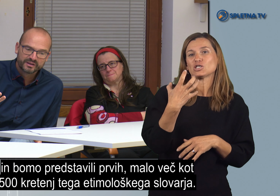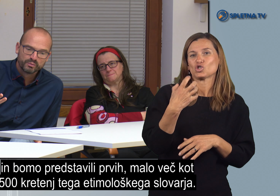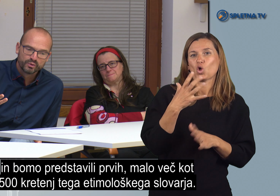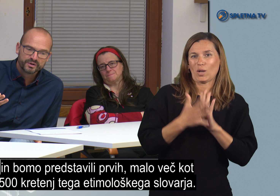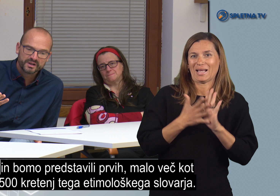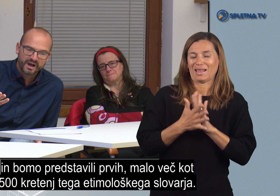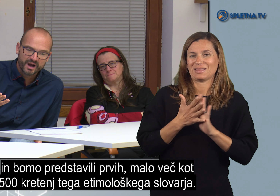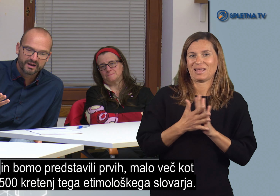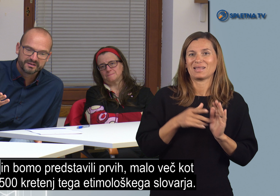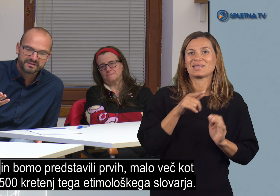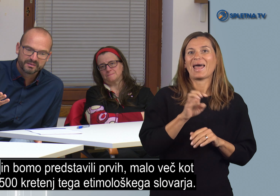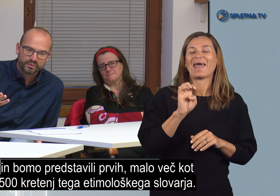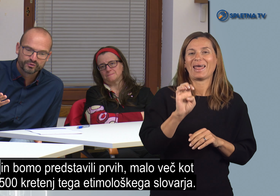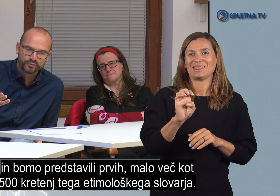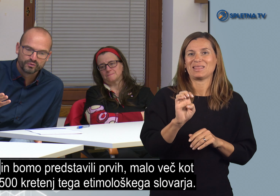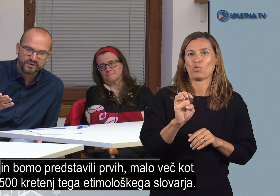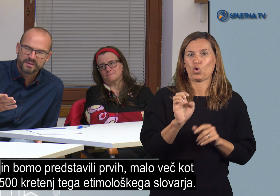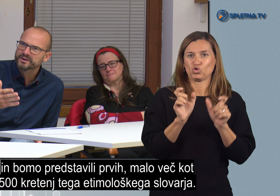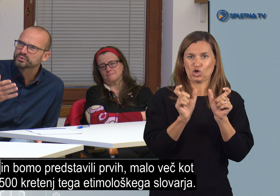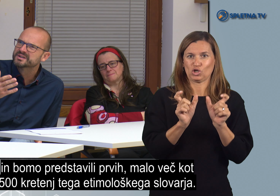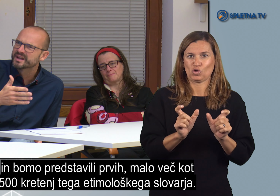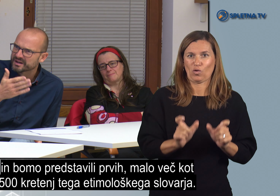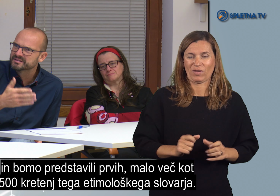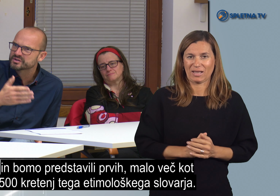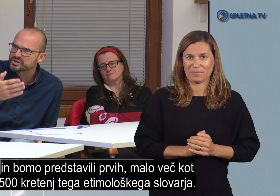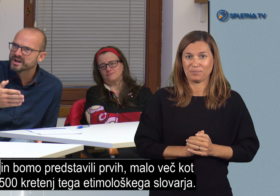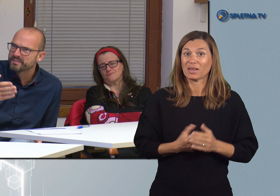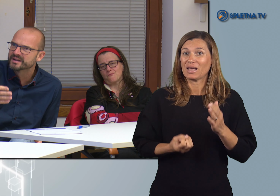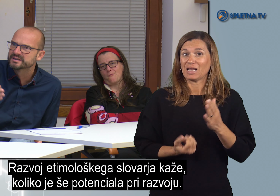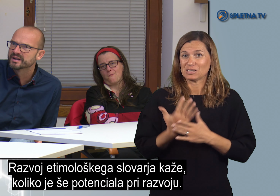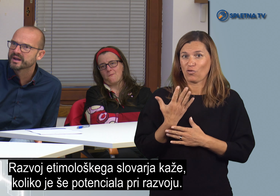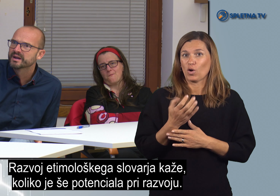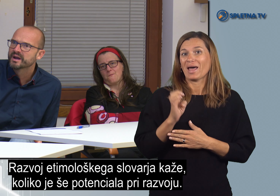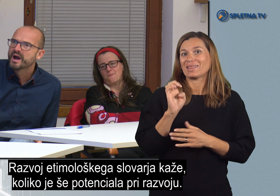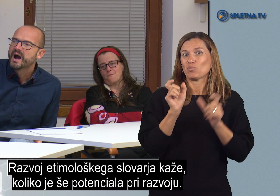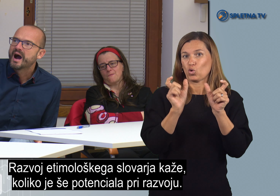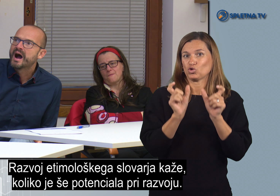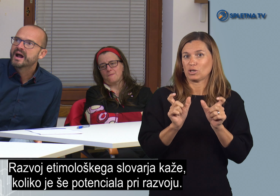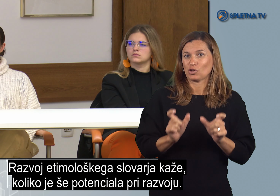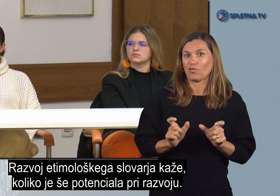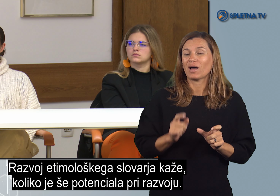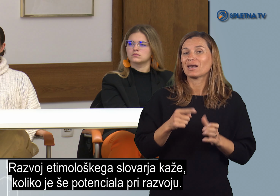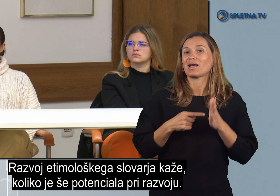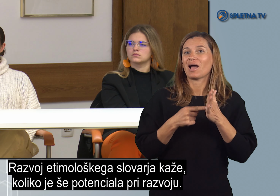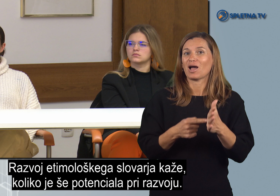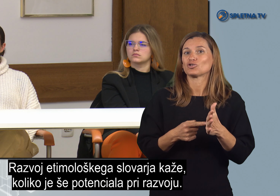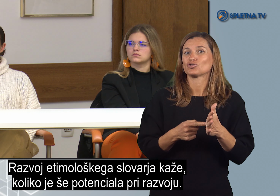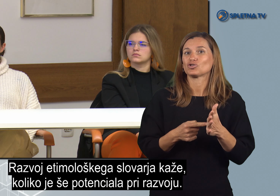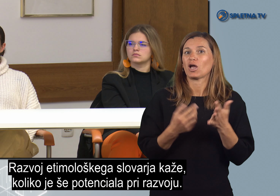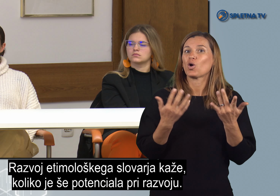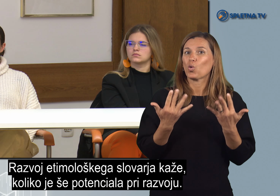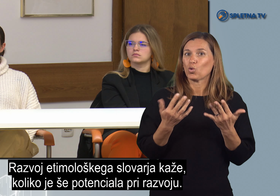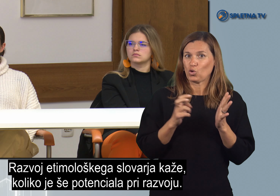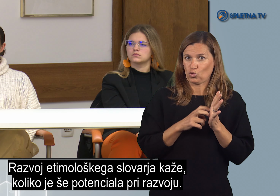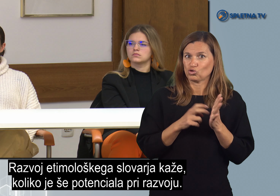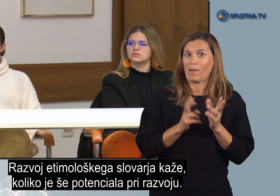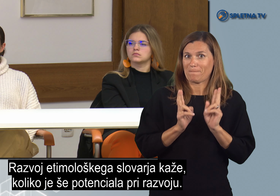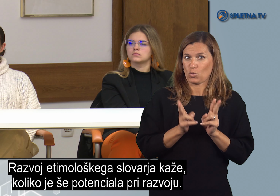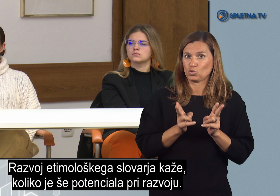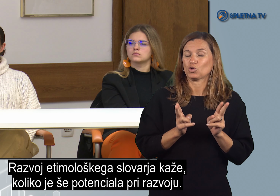kreten tega etimološkega slovarja. Razvoj etimološkega slovarja kaže na to, koliko je